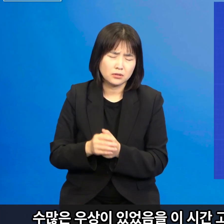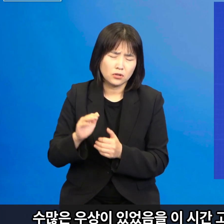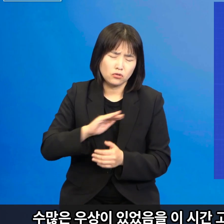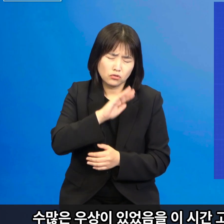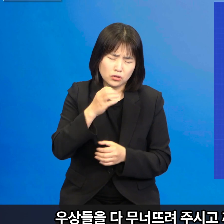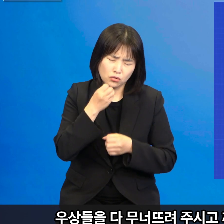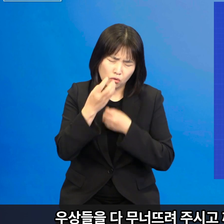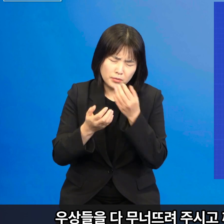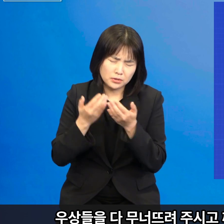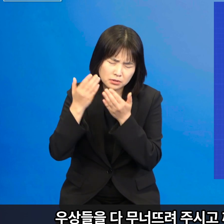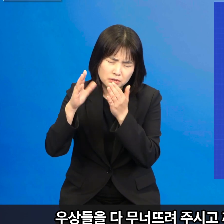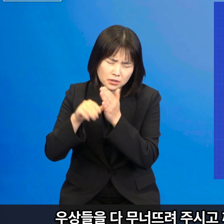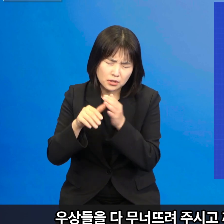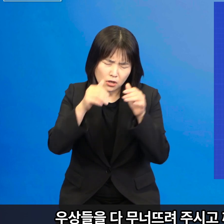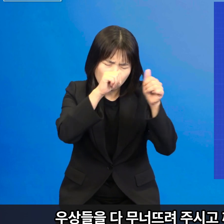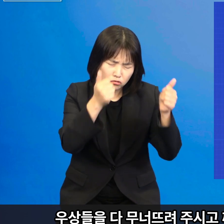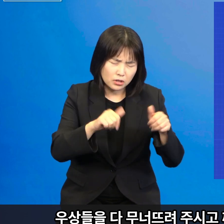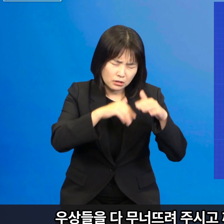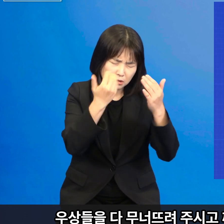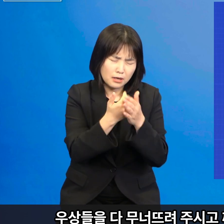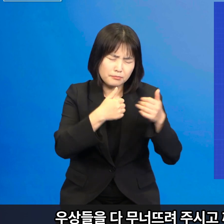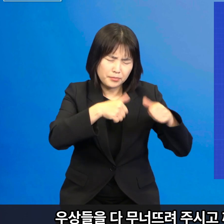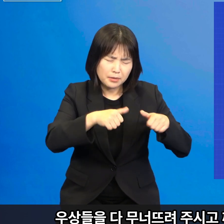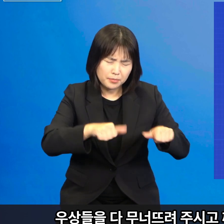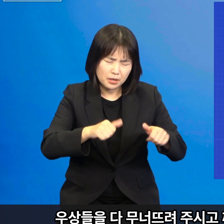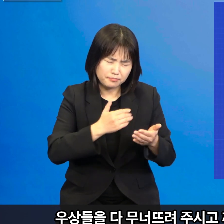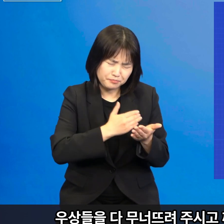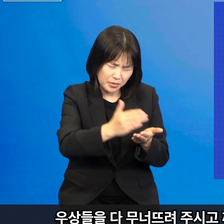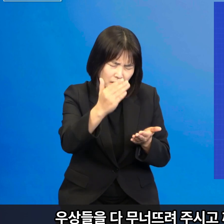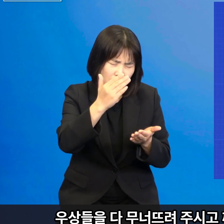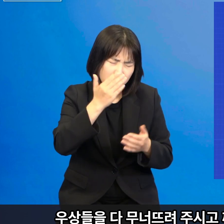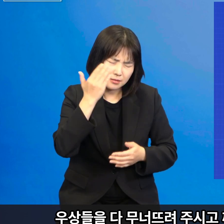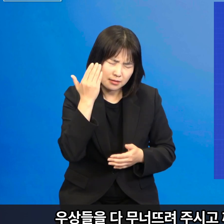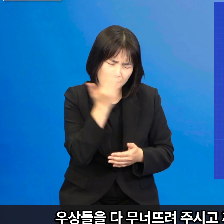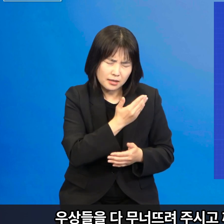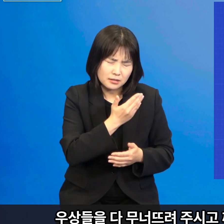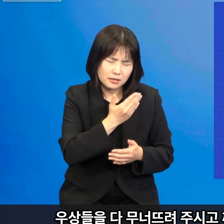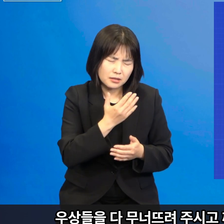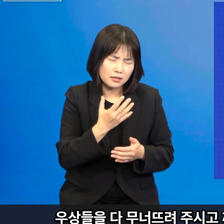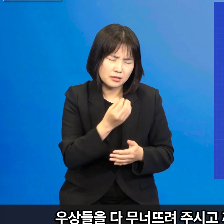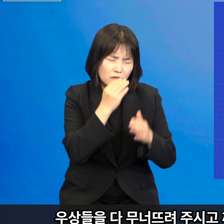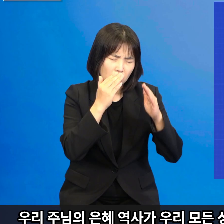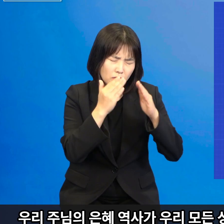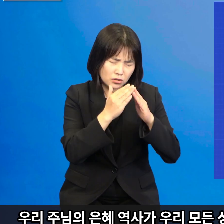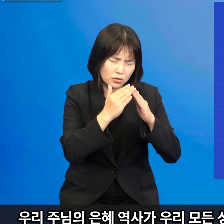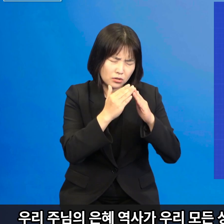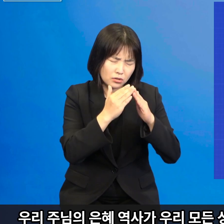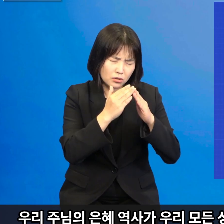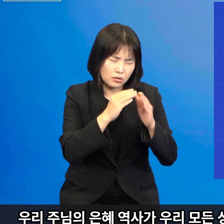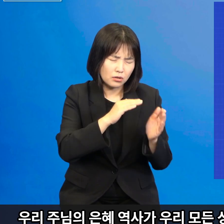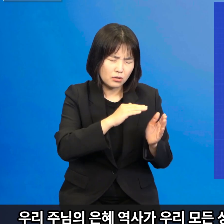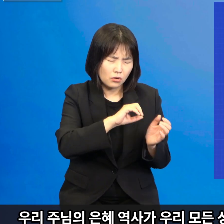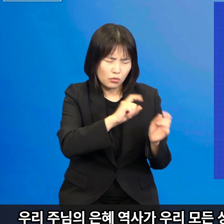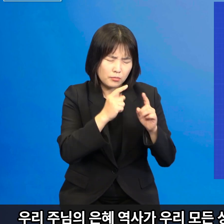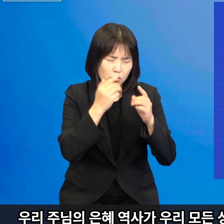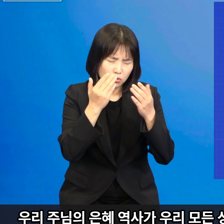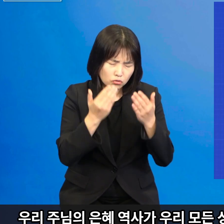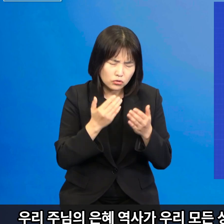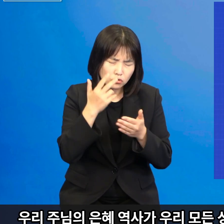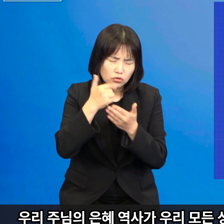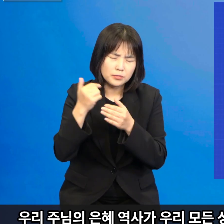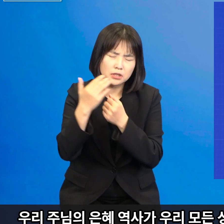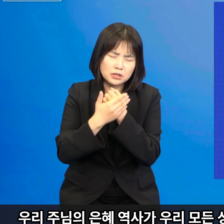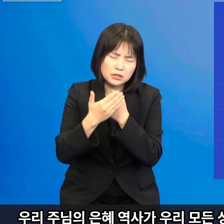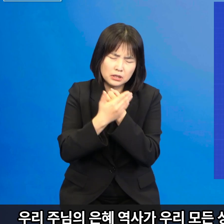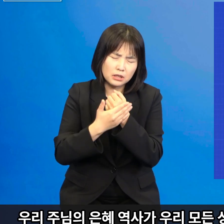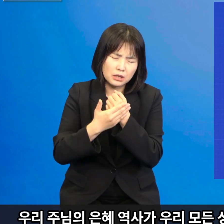고백할 때에 우상들을 다 무너뜨려 주시고 깨끗하게 성전을 청결케 하시는 우리 주님의 은혜 역사가 우리